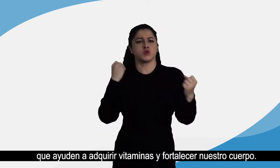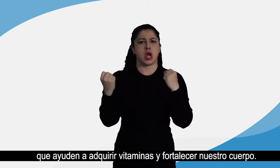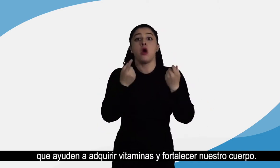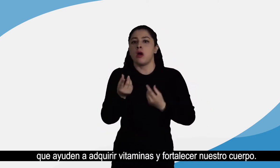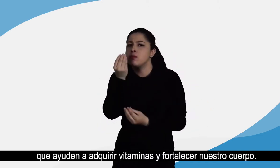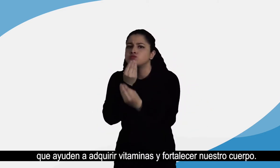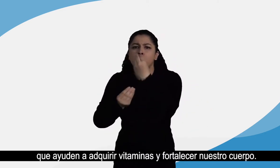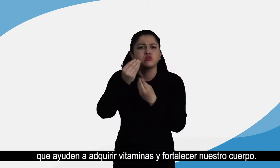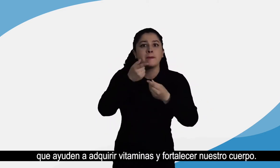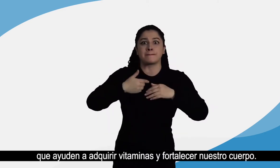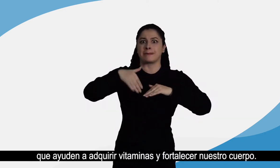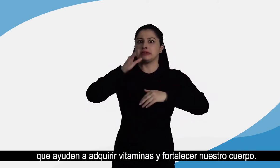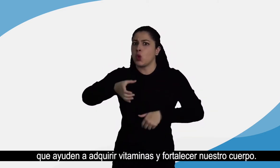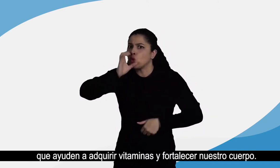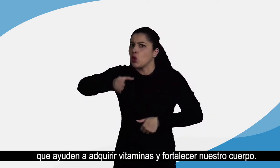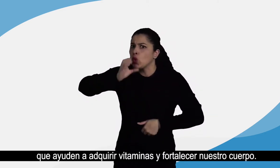a adquirir vitaminas y fortalecer nuestro cuerpo